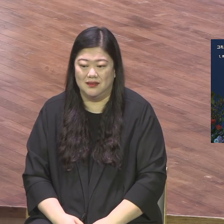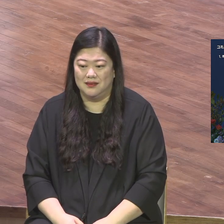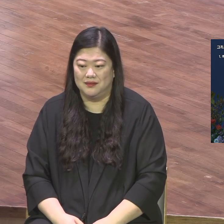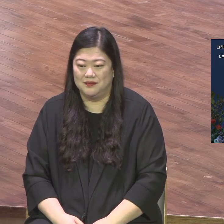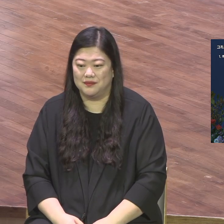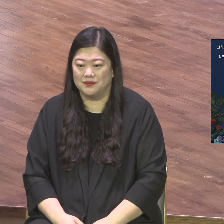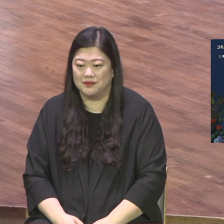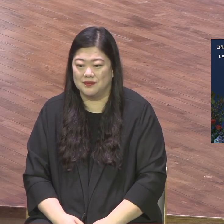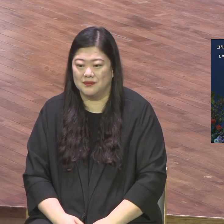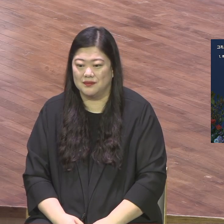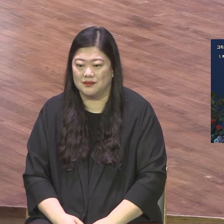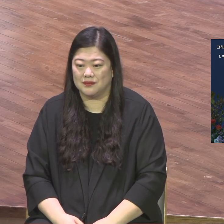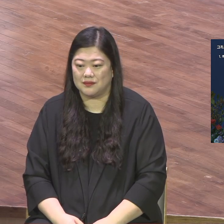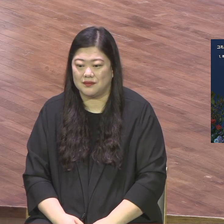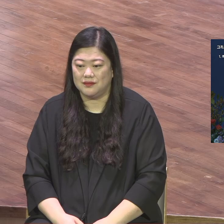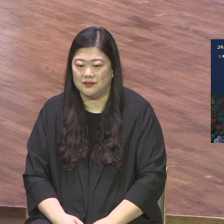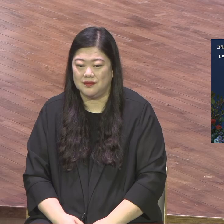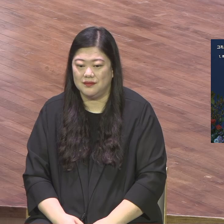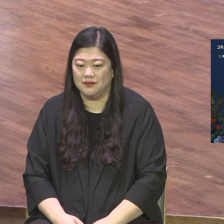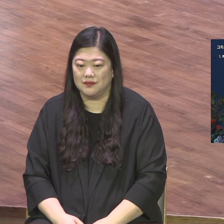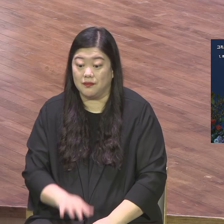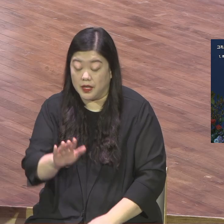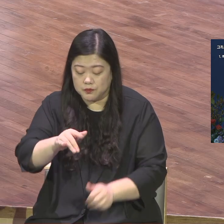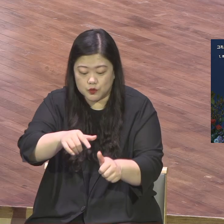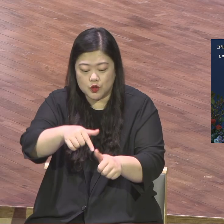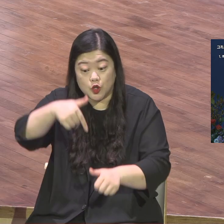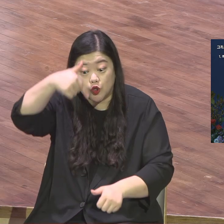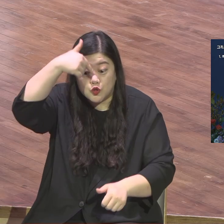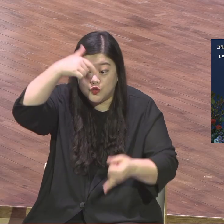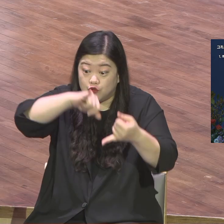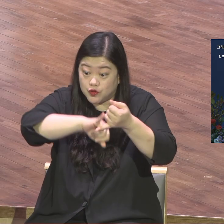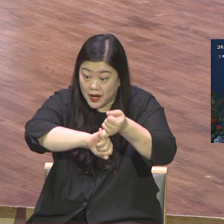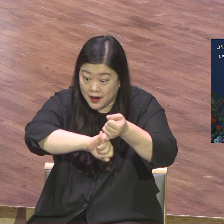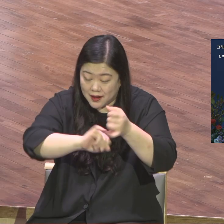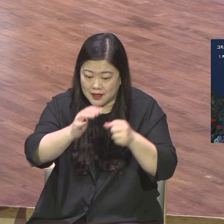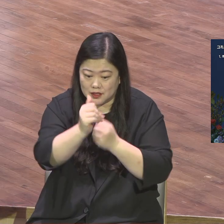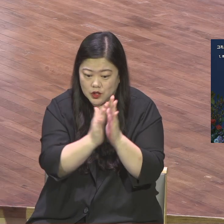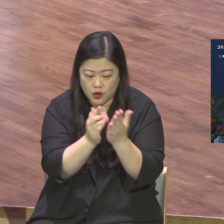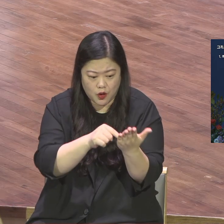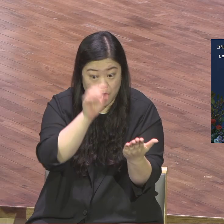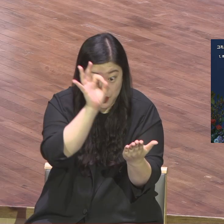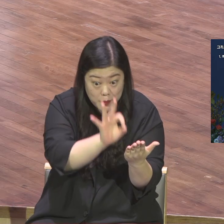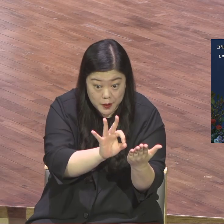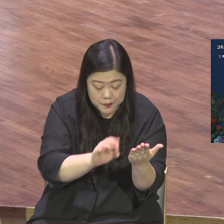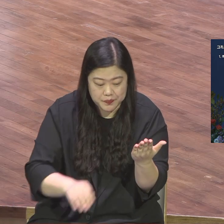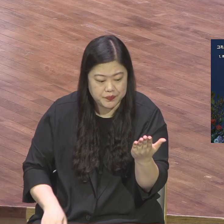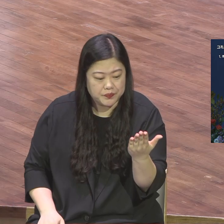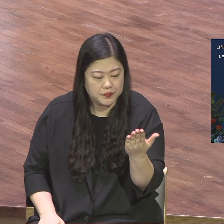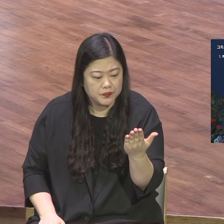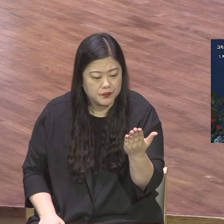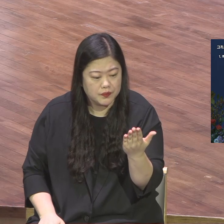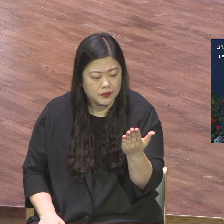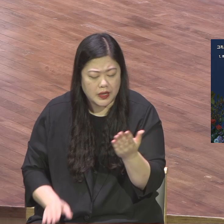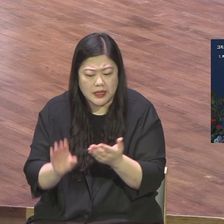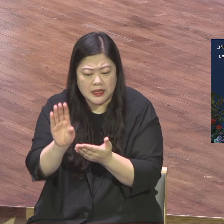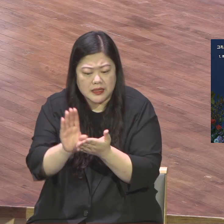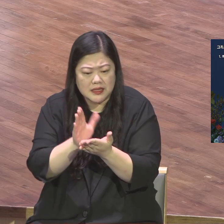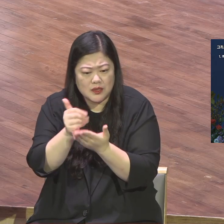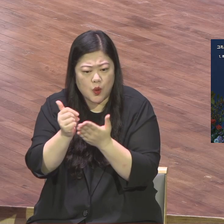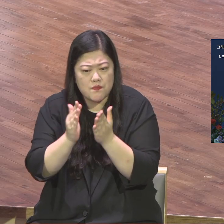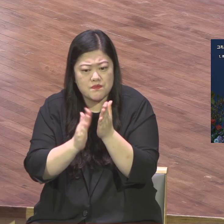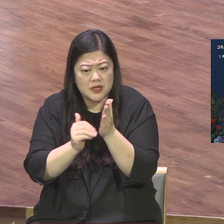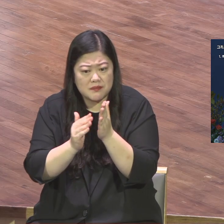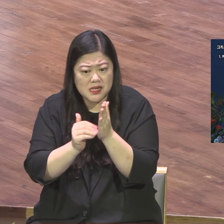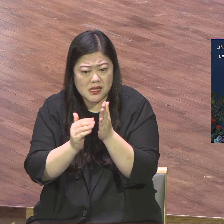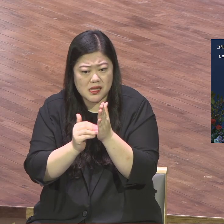특별히 구약에서는요 이방인들에게는요 이런 그리스도의 비밀이 완전히 나타나지 않았어요. 구약